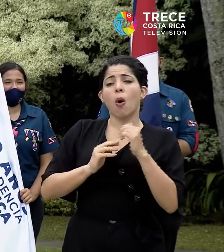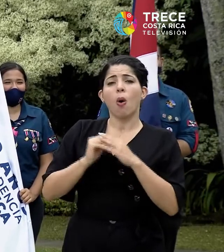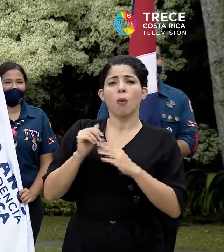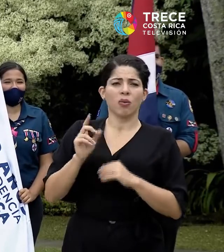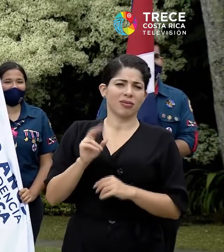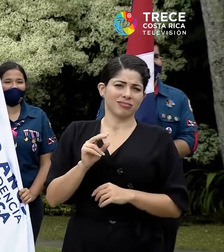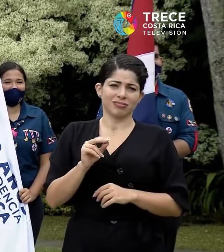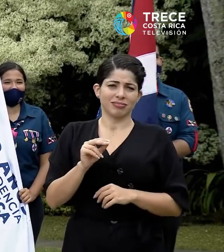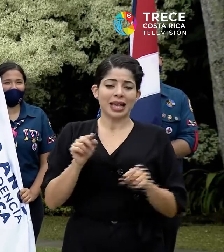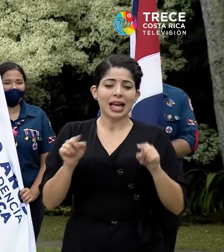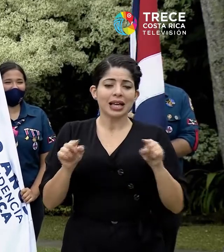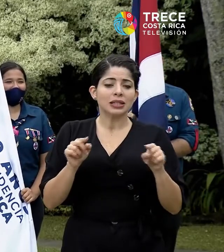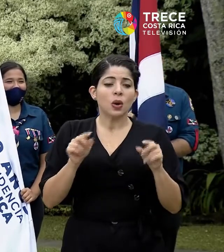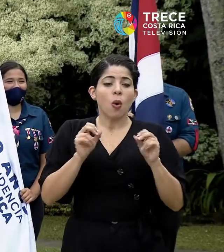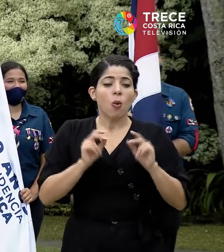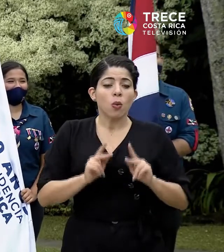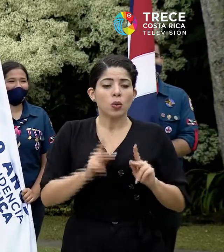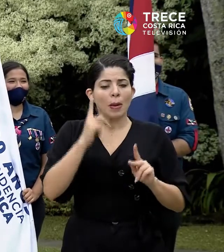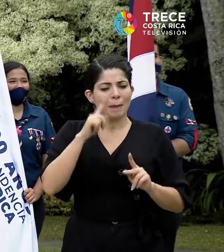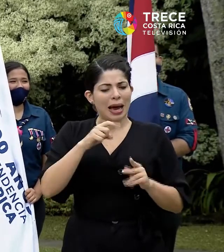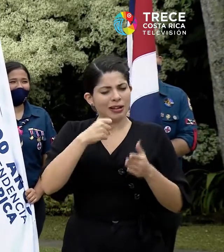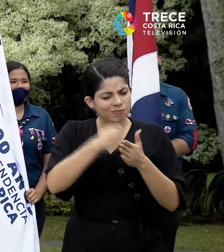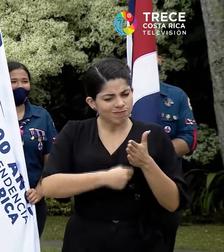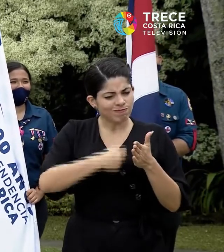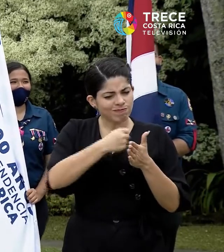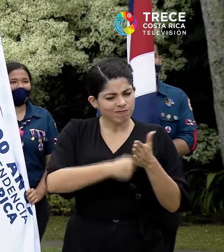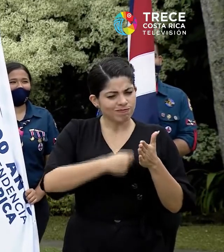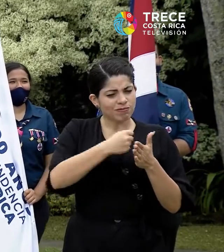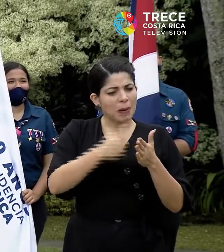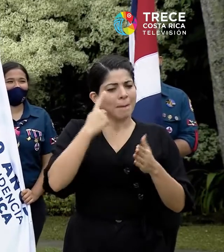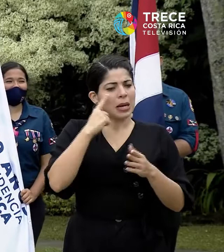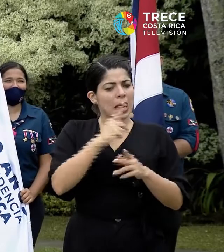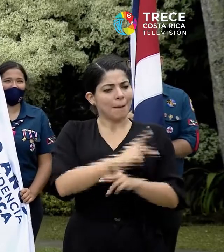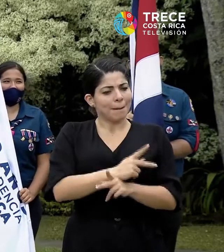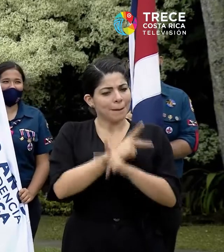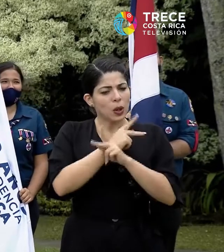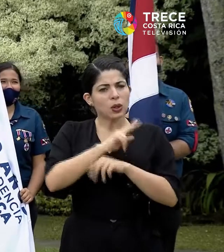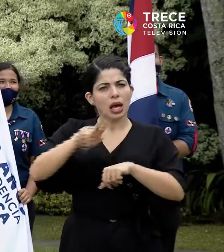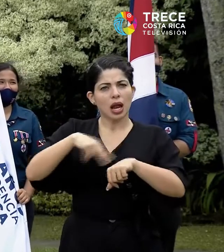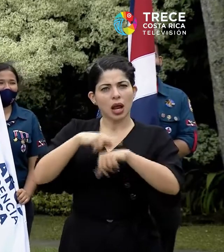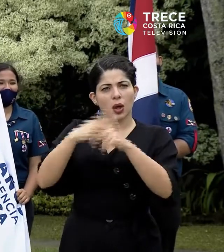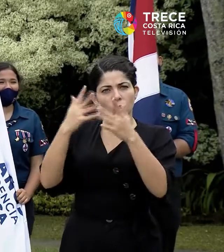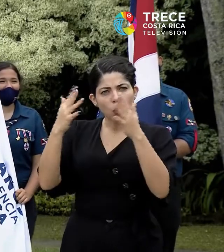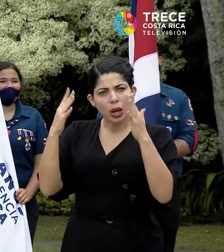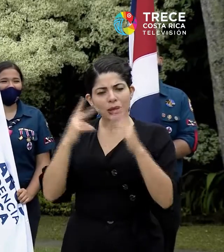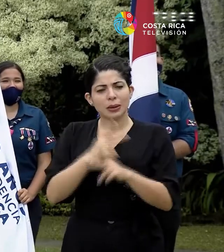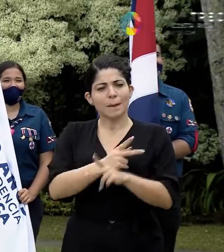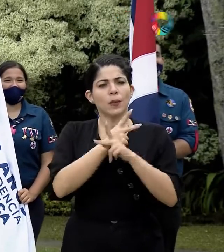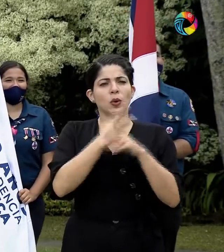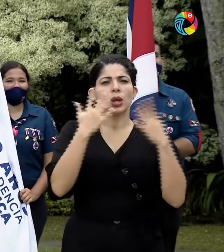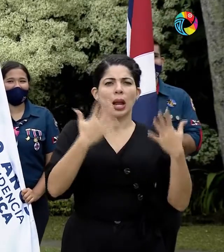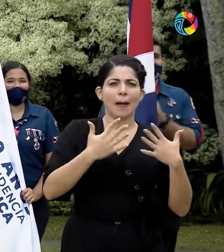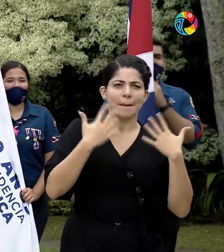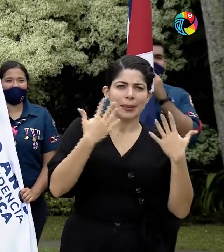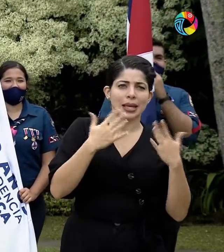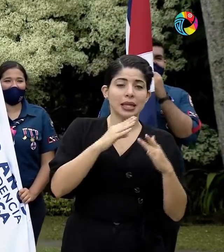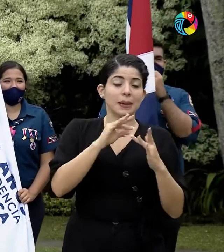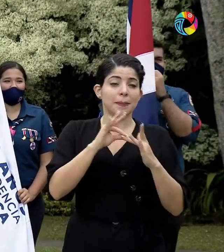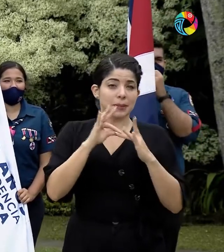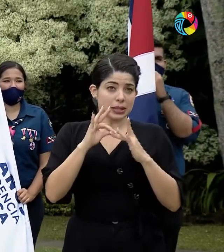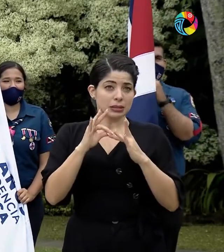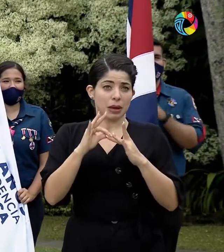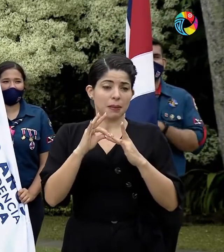son oportunidades para librar batallas por la protección de la naturaleza, de nuestro medio ambiente y